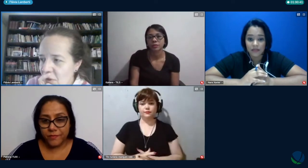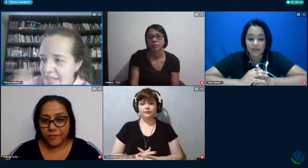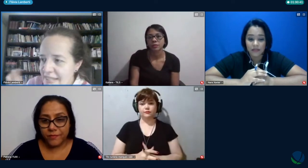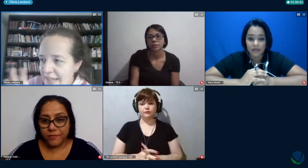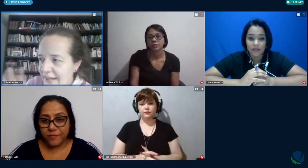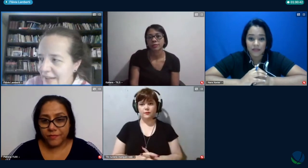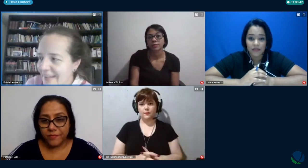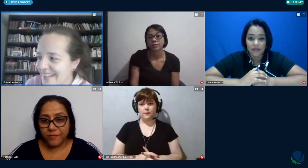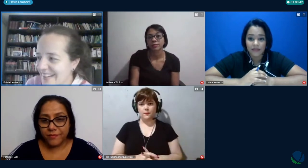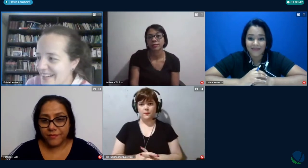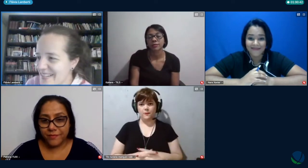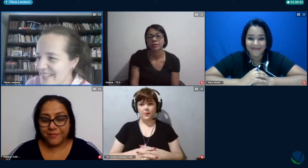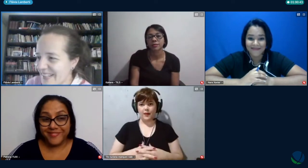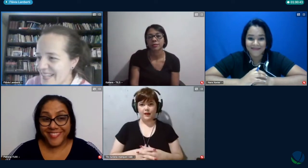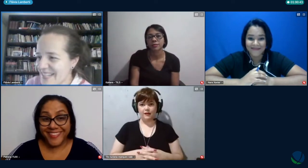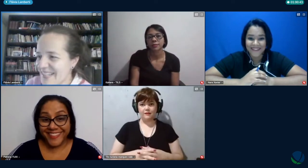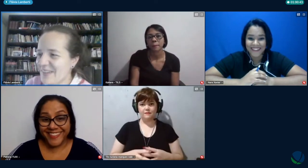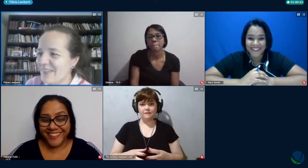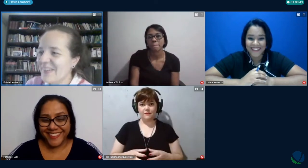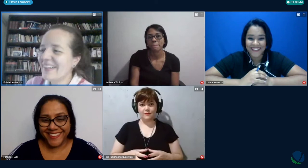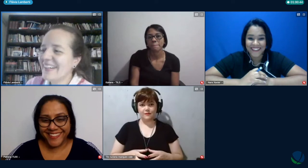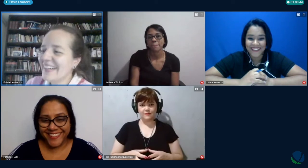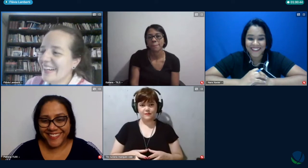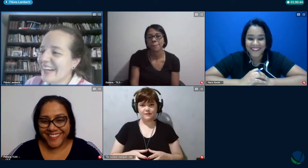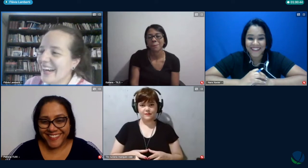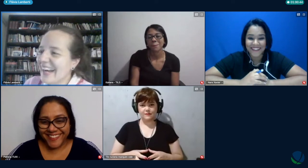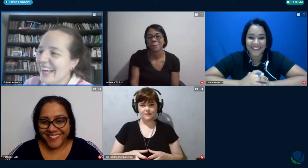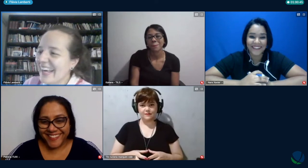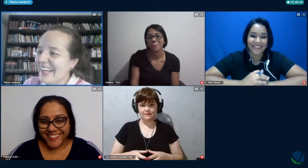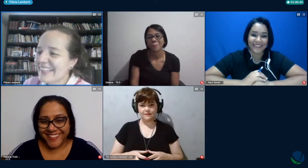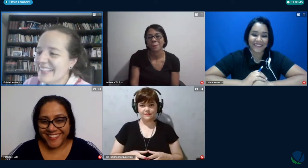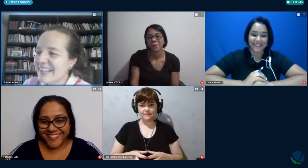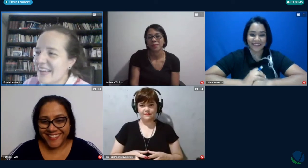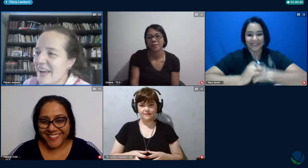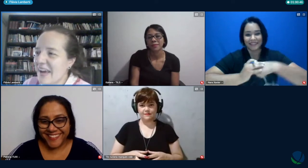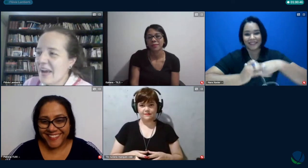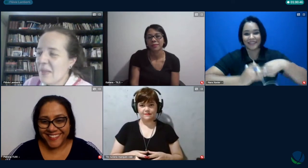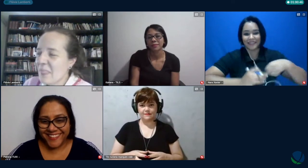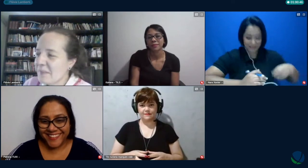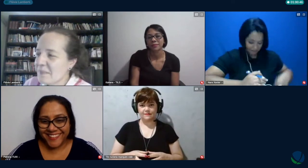só essa questão.